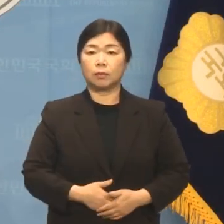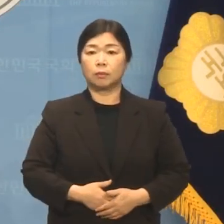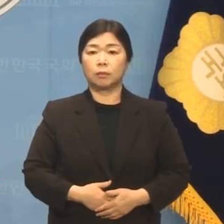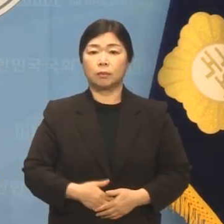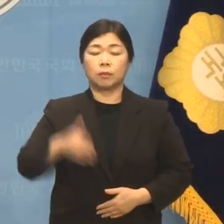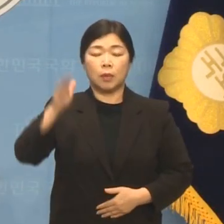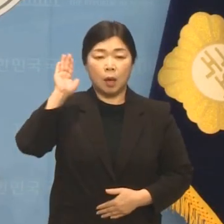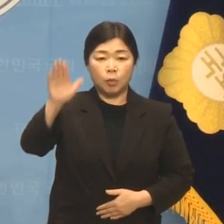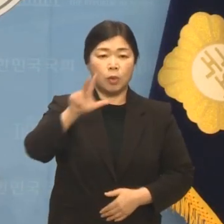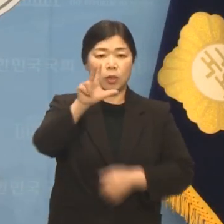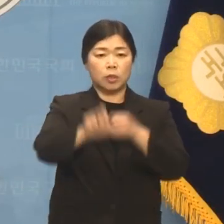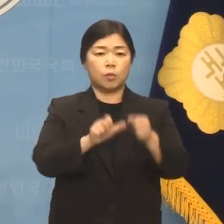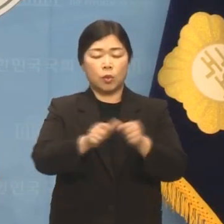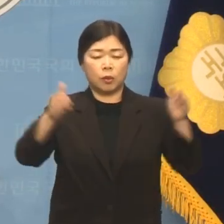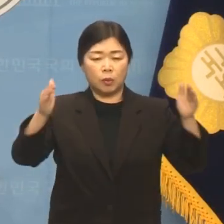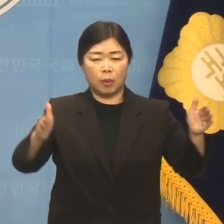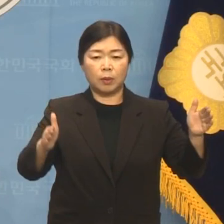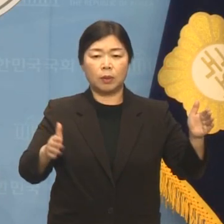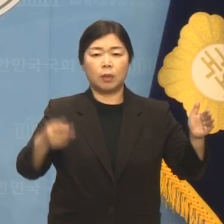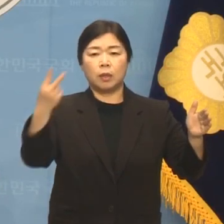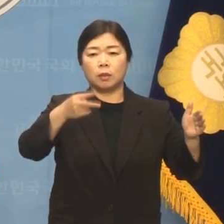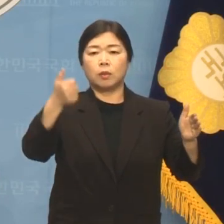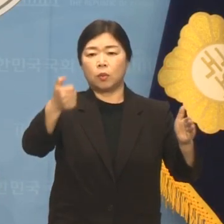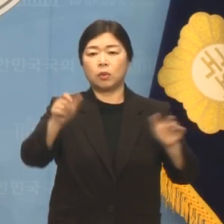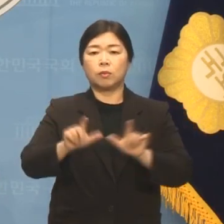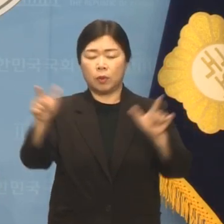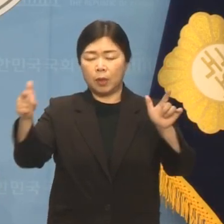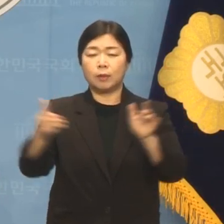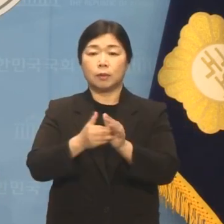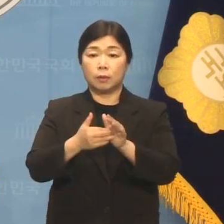앞으로 25년도 넘게 남은 2050년까지입니다.